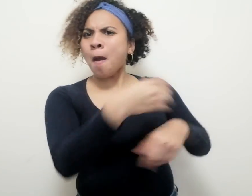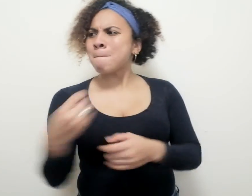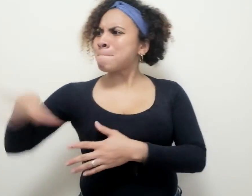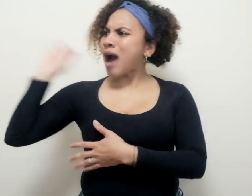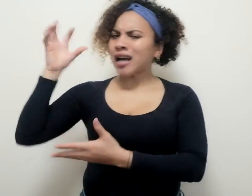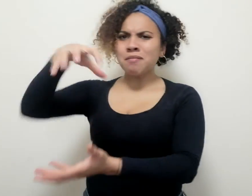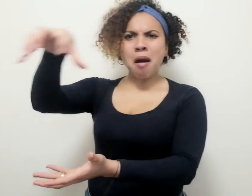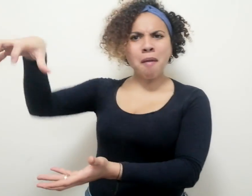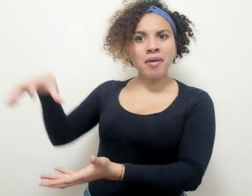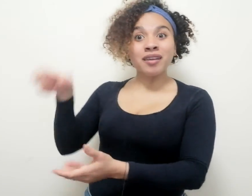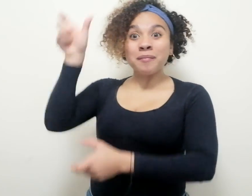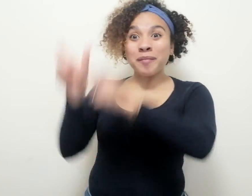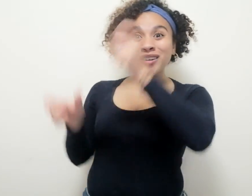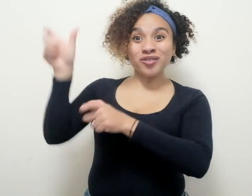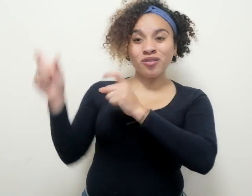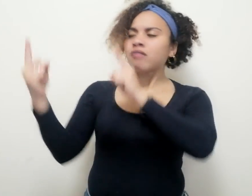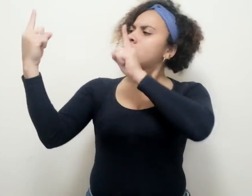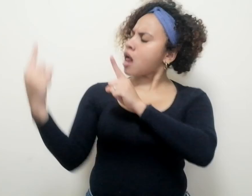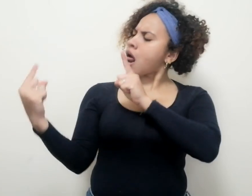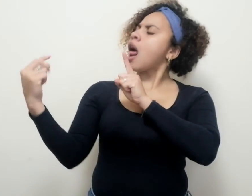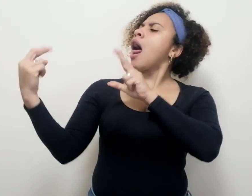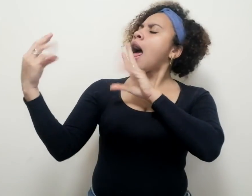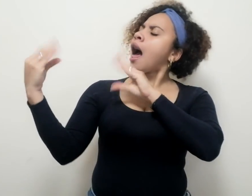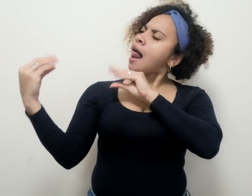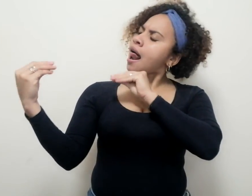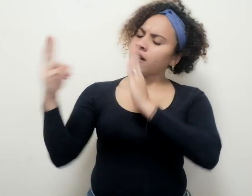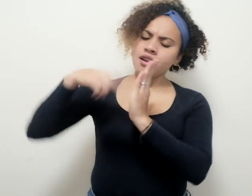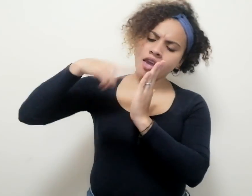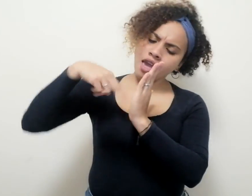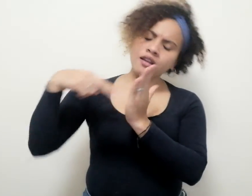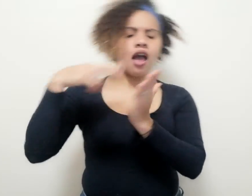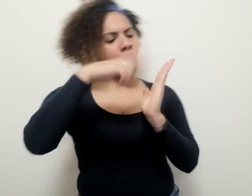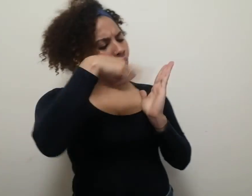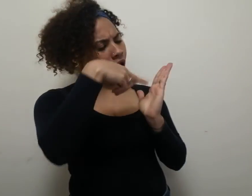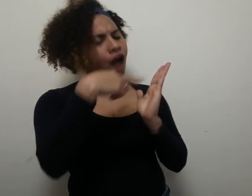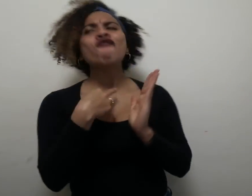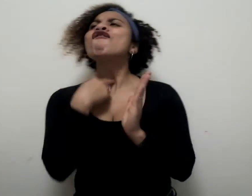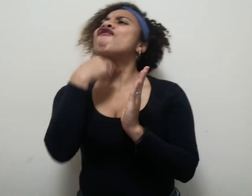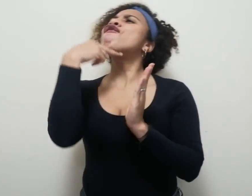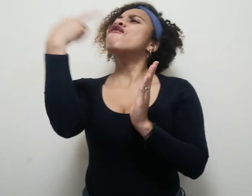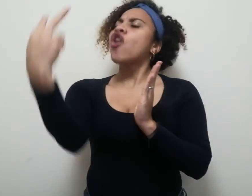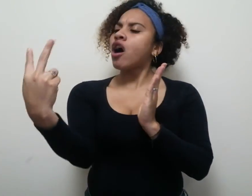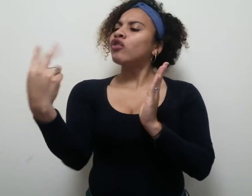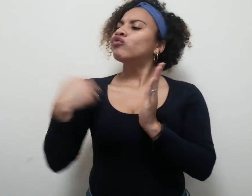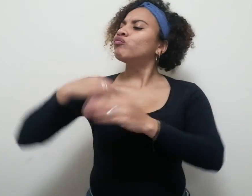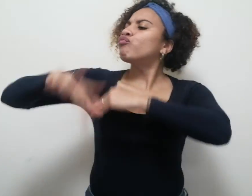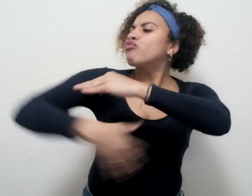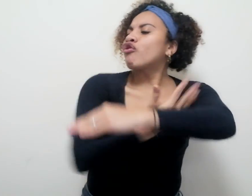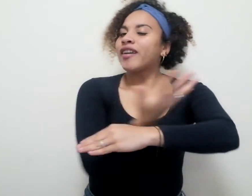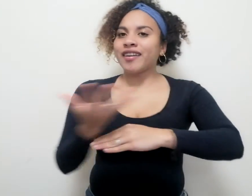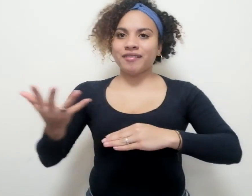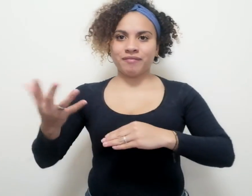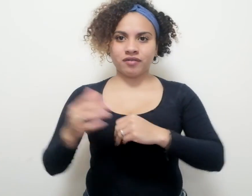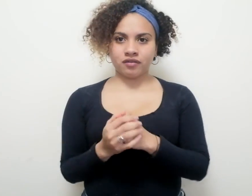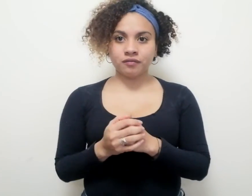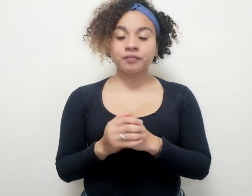los diputados se leen uno al otro en voz alta sus poemas y hablan sobre